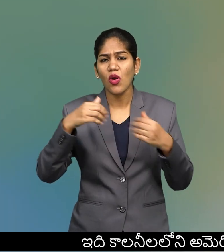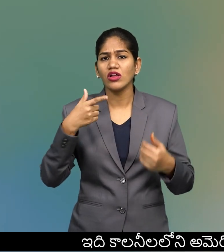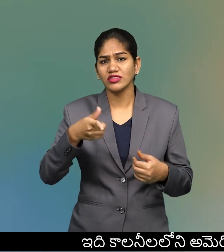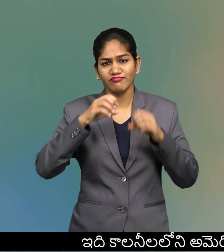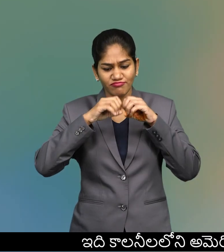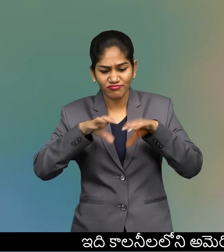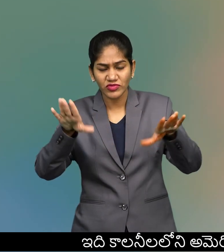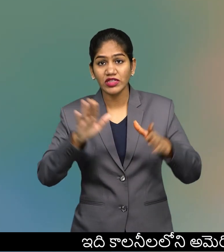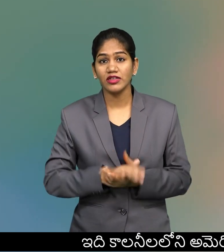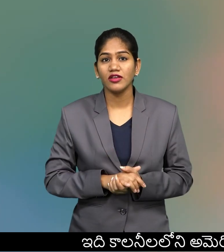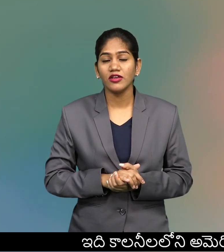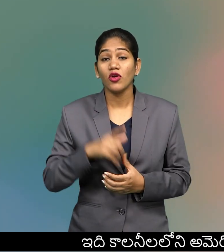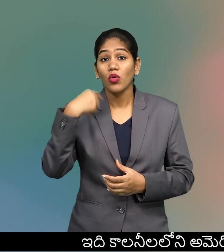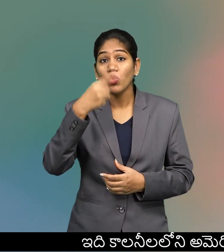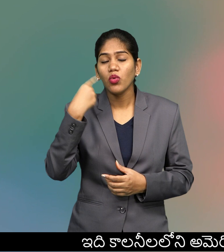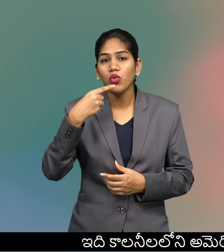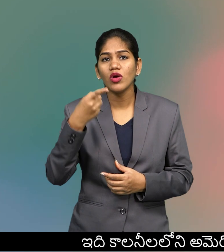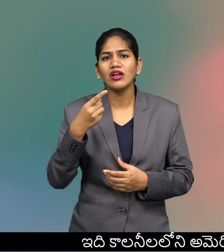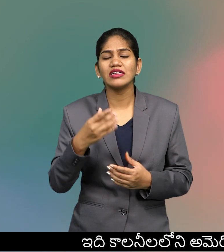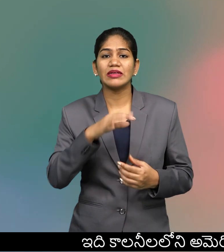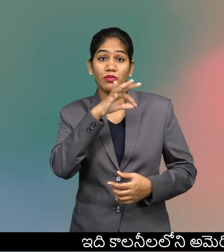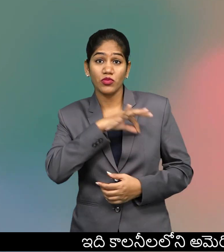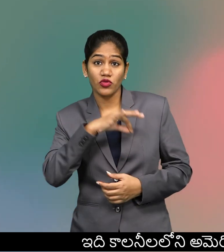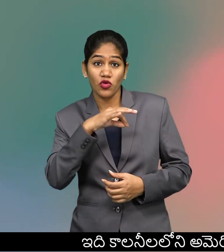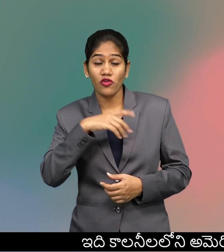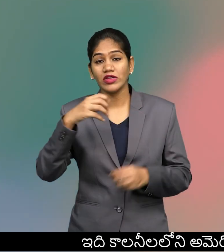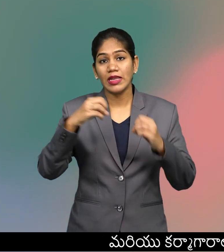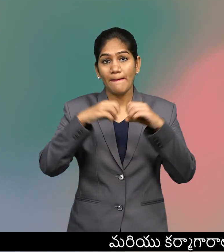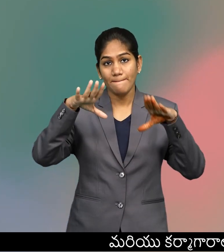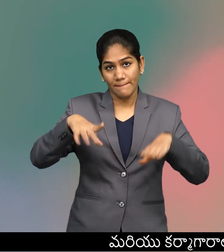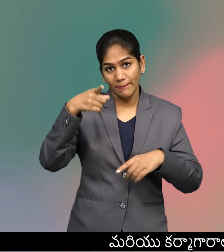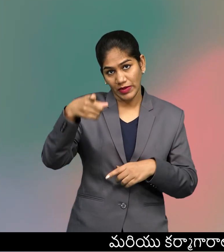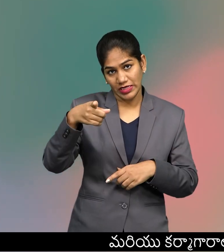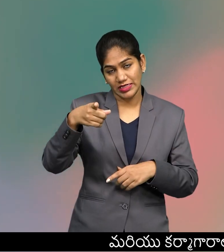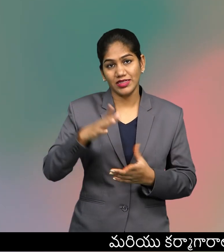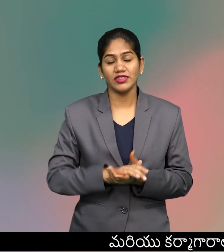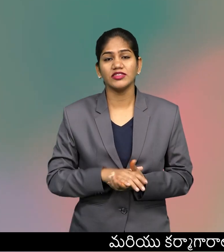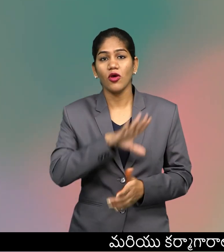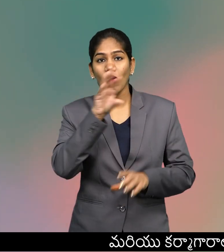ఇది కాలనీలలోని అమెరికన్ ప్రజల కంటే ఆంగ్ల వ్యాపారులు మరియు కర్మాగారాలకు అనుకూలంగా